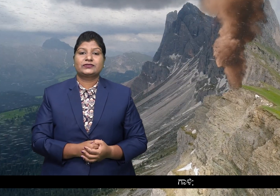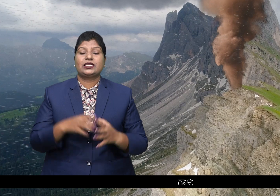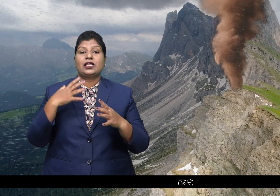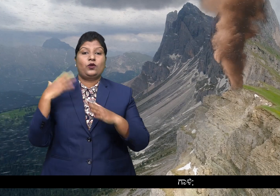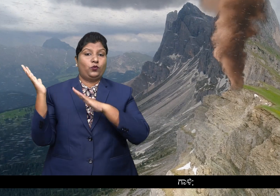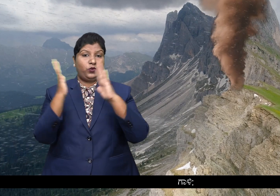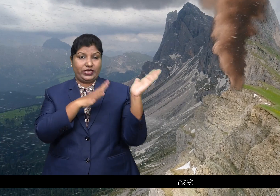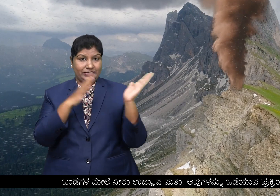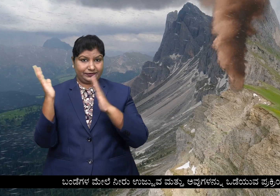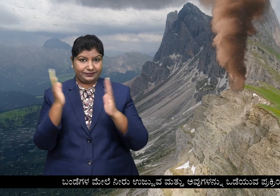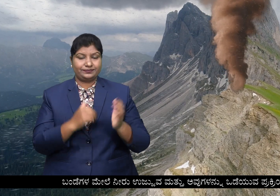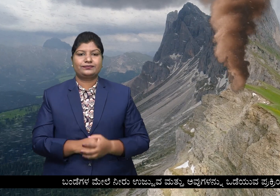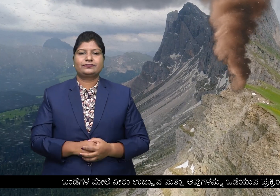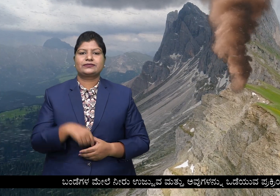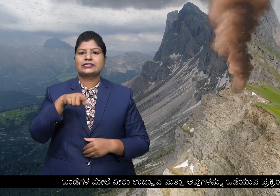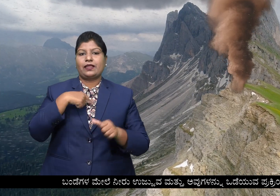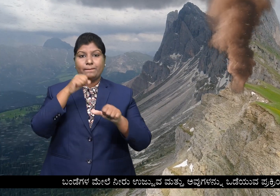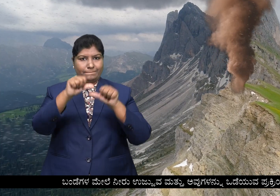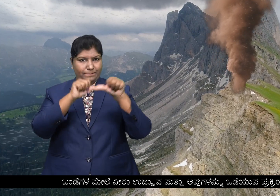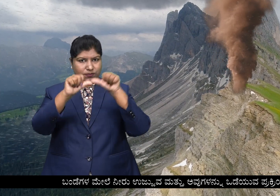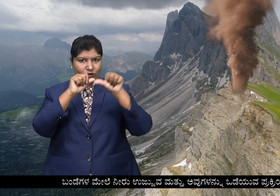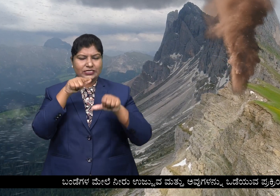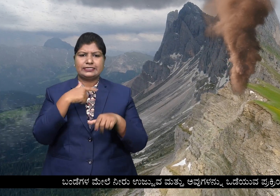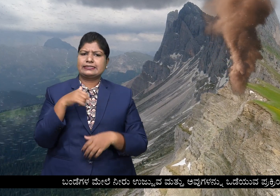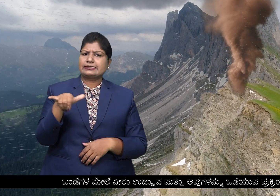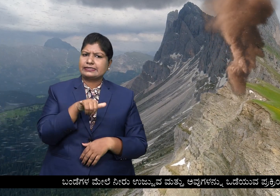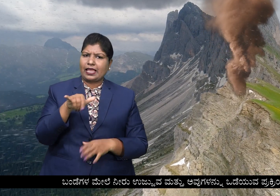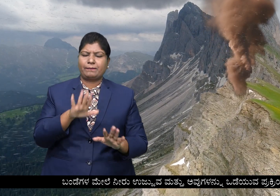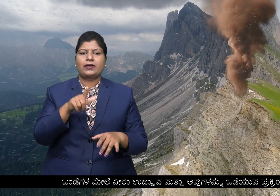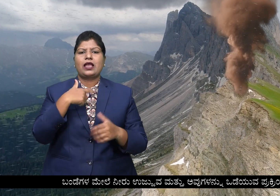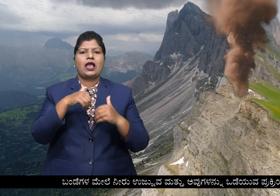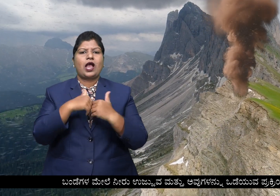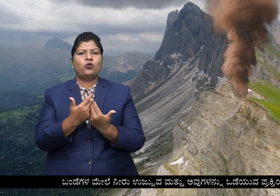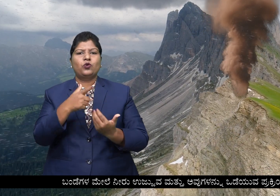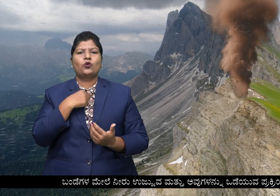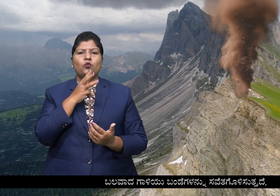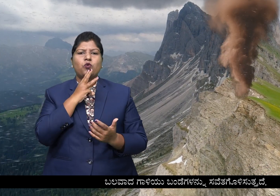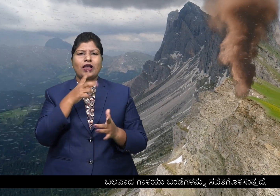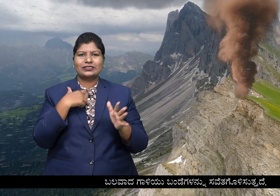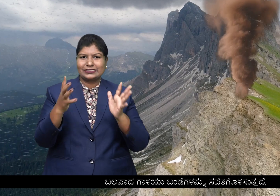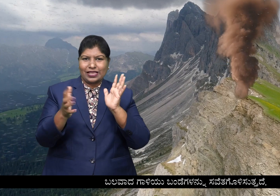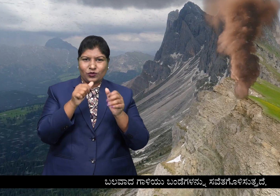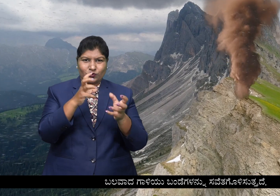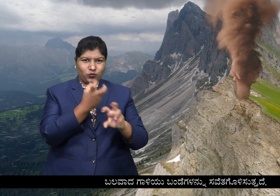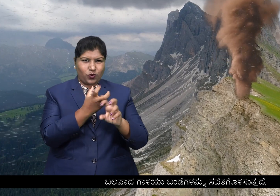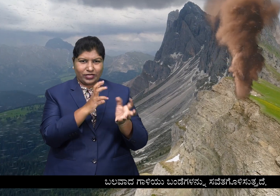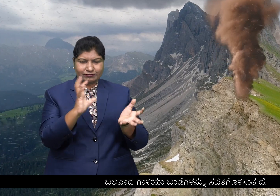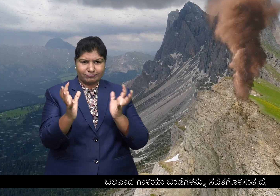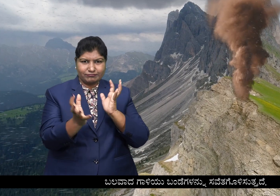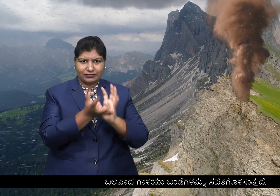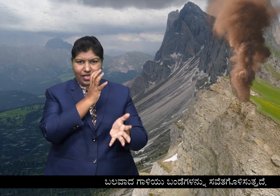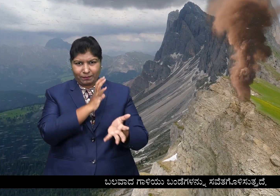ಗಾಳಿ. ಬಂಡೆಗಳ ಮೇಲೆ ನೀರುಜ್ಜುವ ಮತ್ತು ಅವುಗಳನ್ನು ಒಡೆಯುವ ಪ್ರಕ್ರಿಯೆಯಲ್ಲಿ ಬಲವಾದ ಗಾಳಿಯು